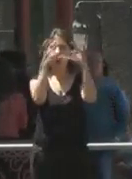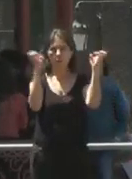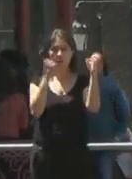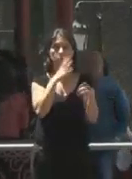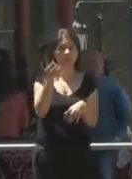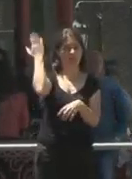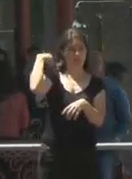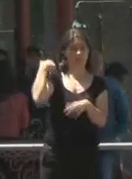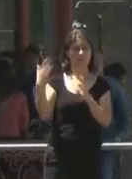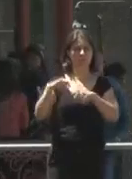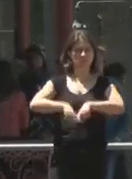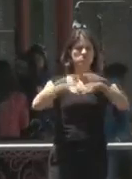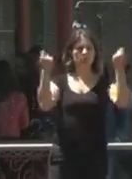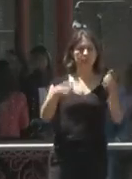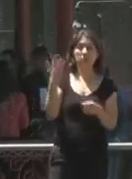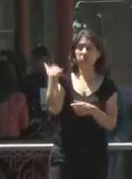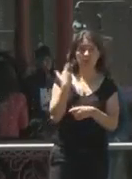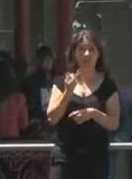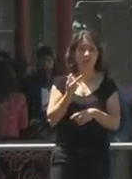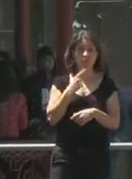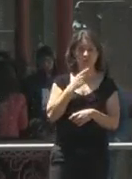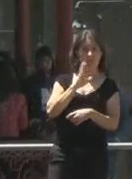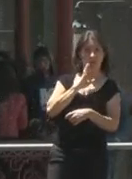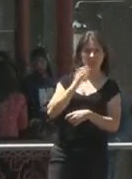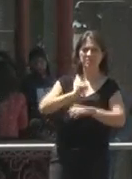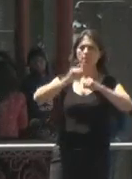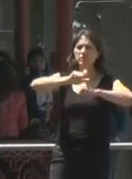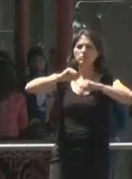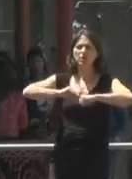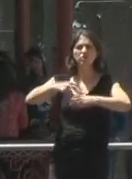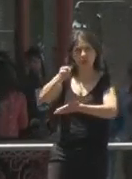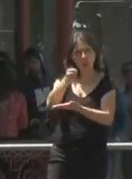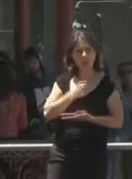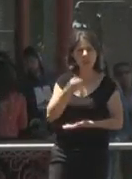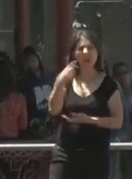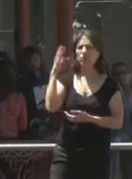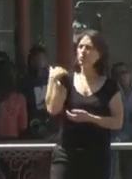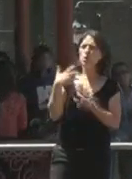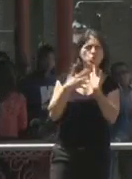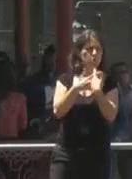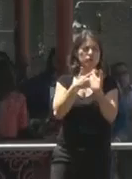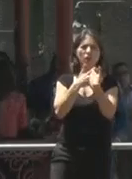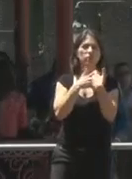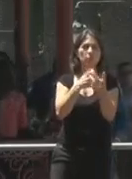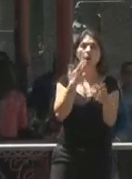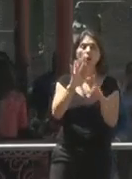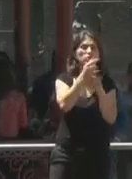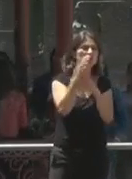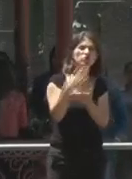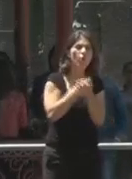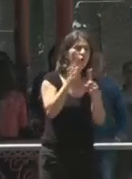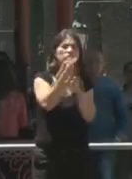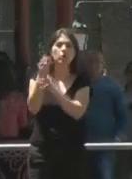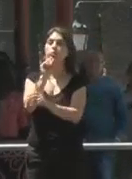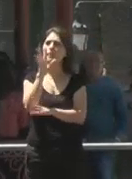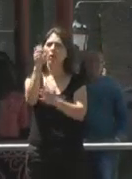Lo decía antes, nuestros mayores nos dejaron una herencia, lucharon mucho, a lo mejor no consiguieron todo aquello por lo que lucharon, pero nos dejaron